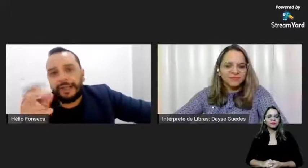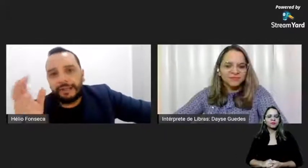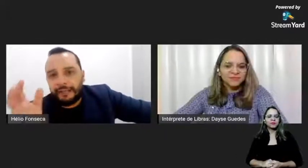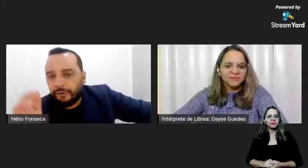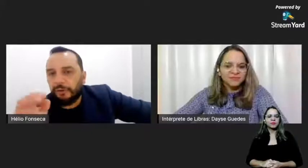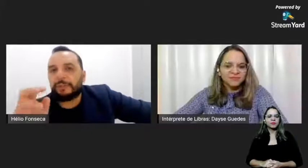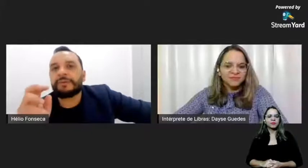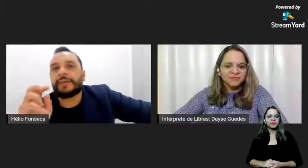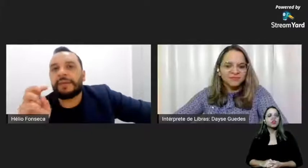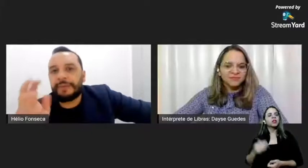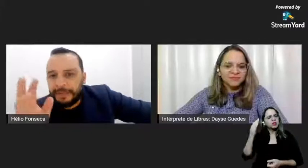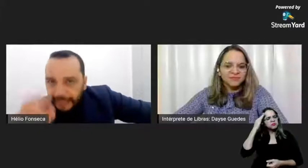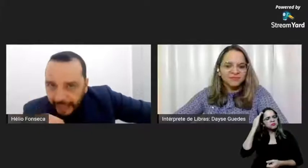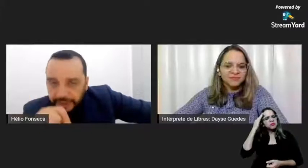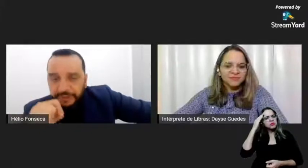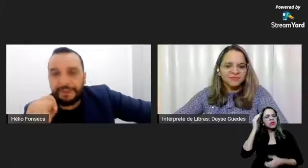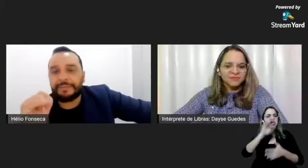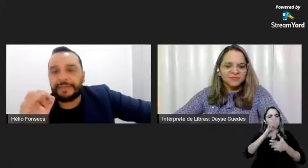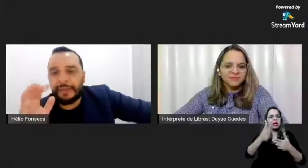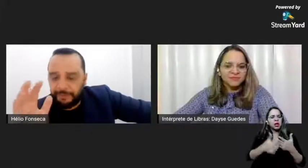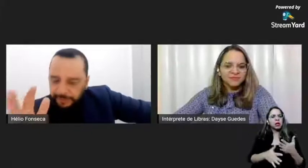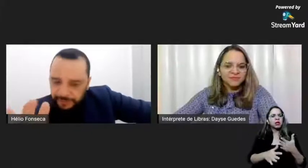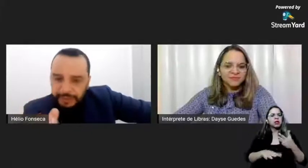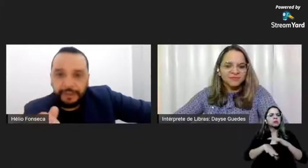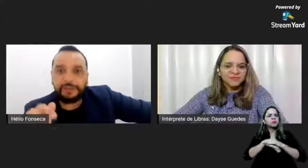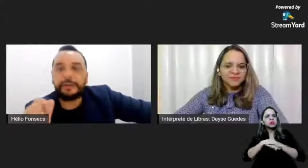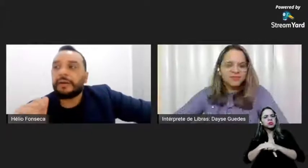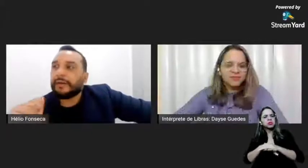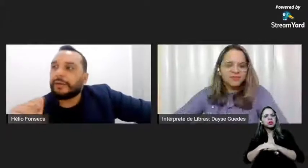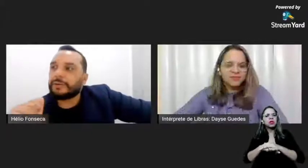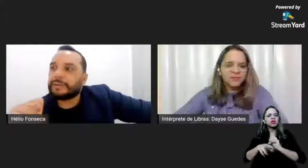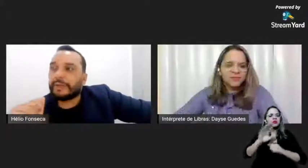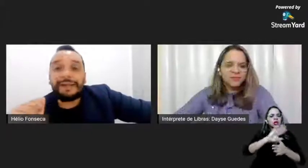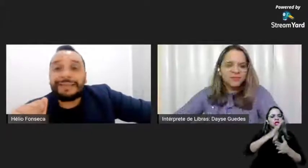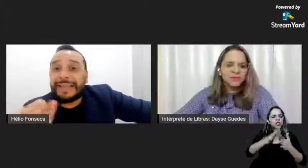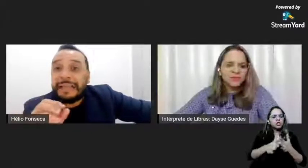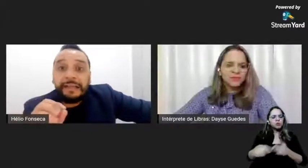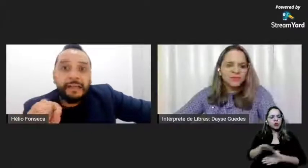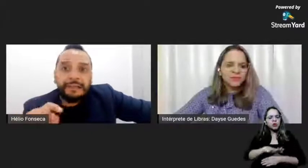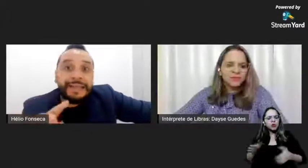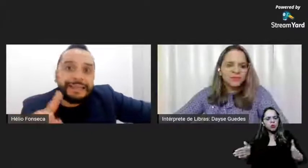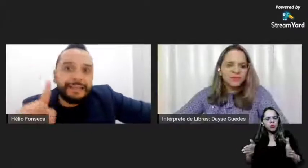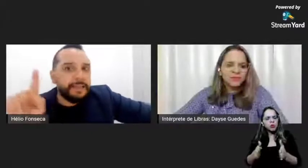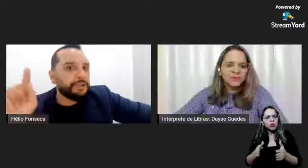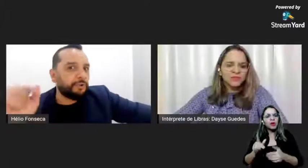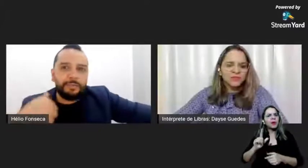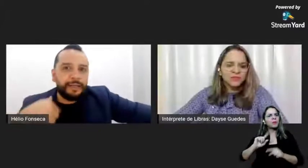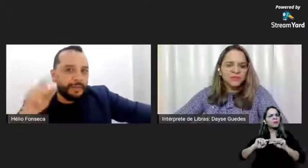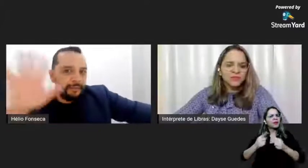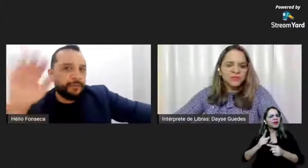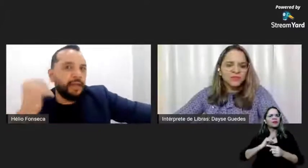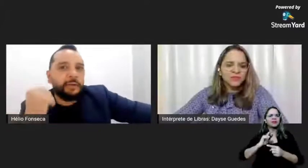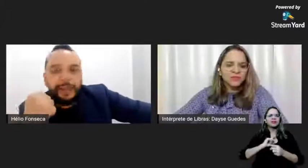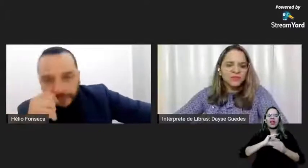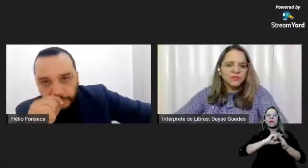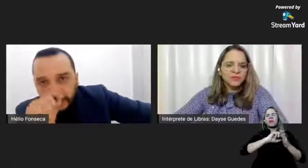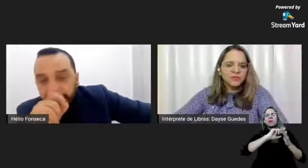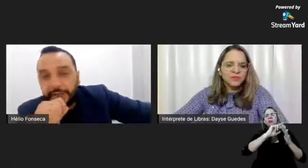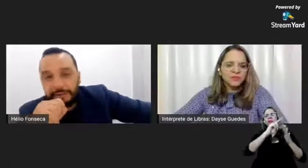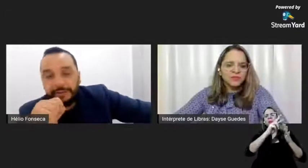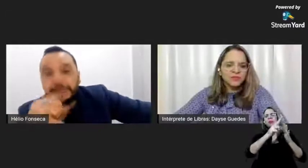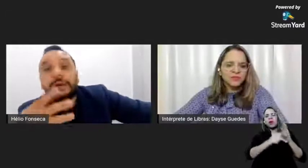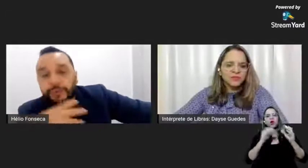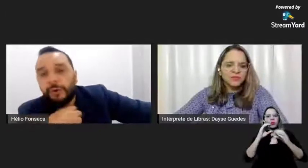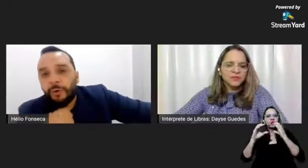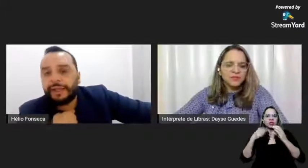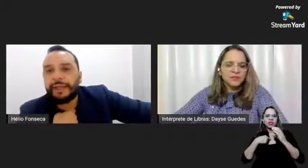Então, eu sei Tadoma, eu sei Libras tátil, eu sei Libras em campo reduzido, eu sei, mas tem dezenas de comunicação que eu, Hélio, não